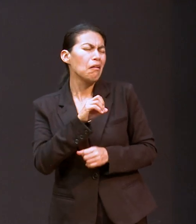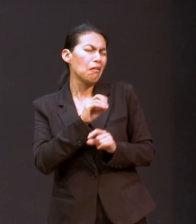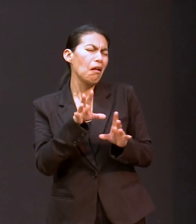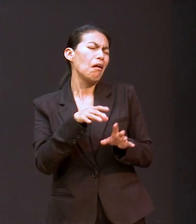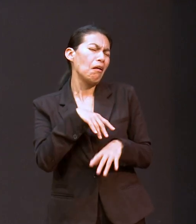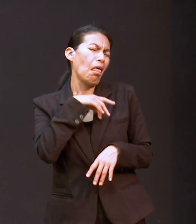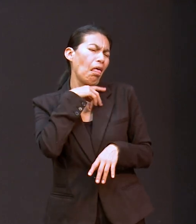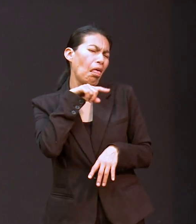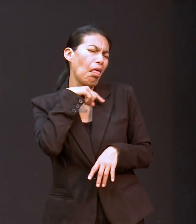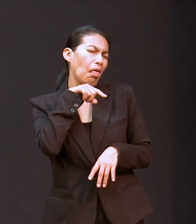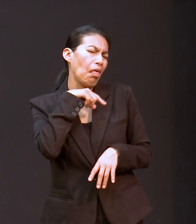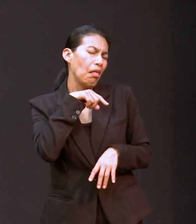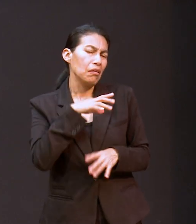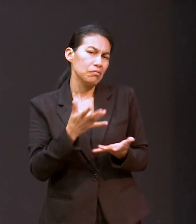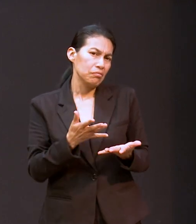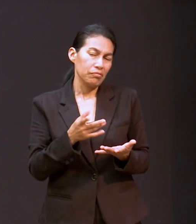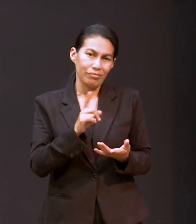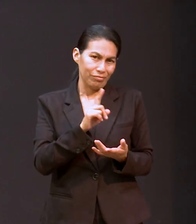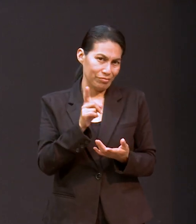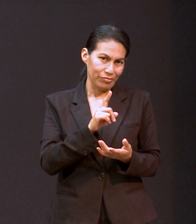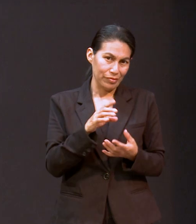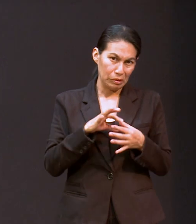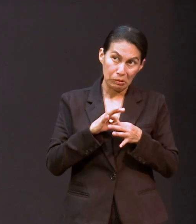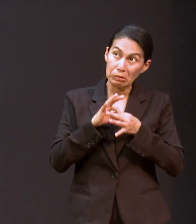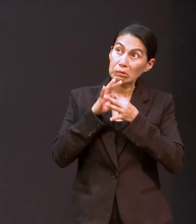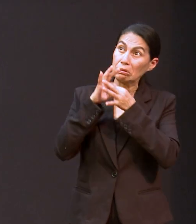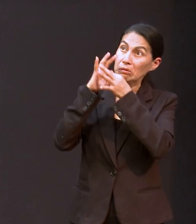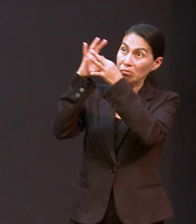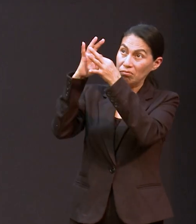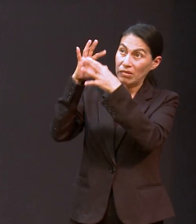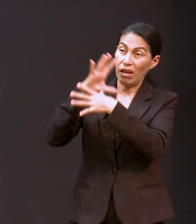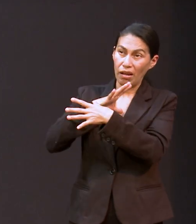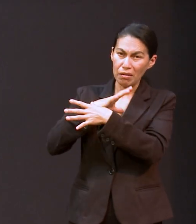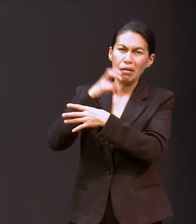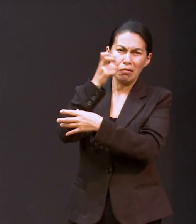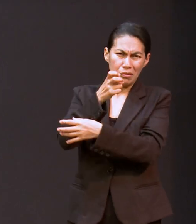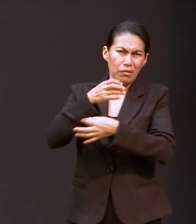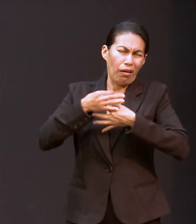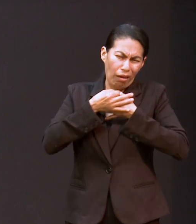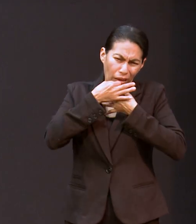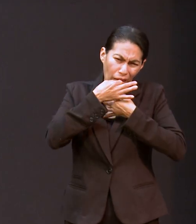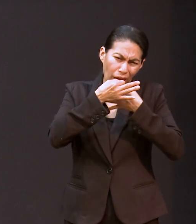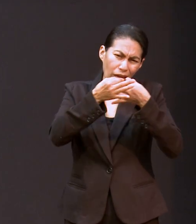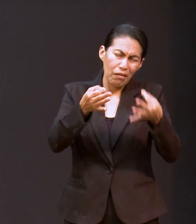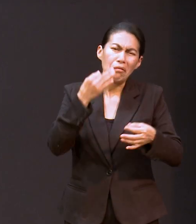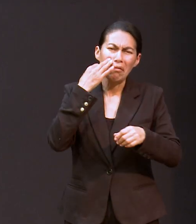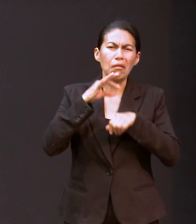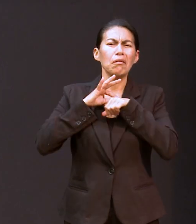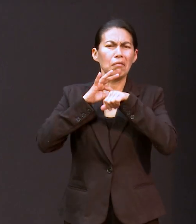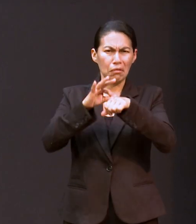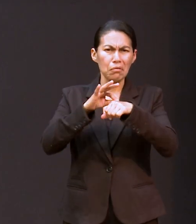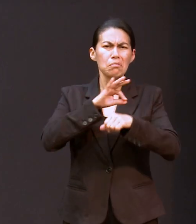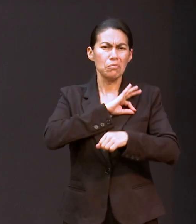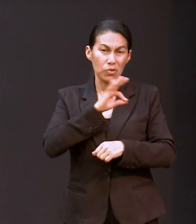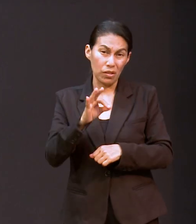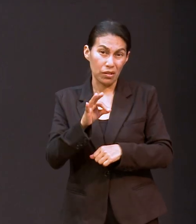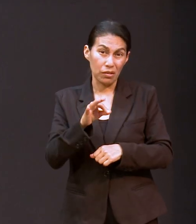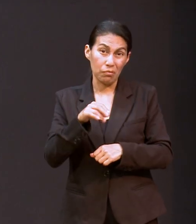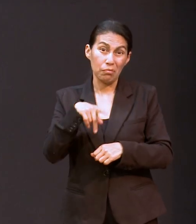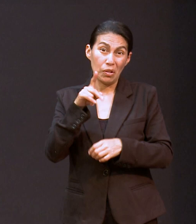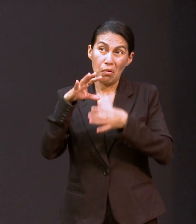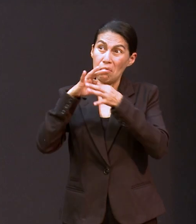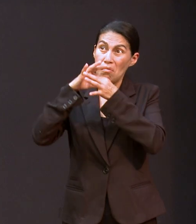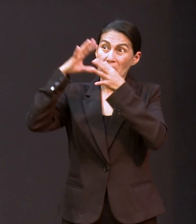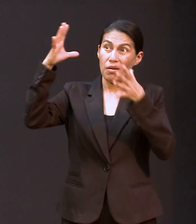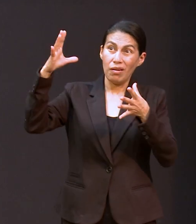uno puede decir Oh sí pues no Si tú no tienes esa conexión Si tú no tienes ese fervor ese amor ese deseo de poder estar